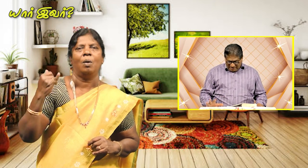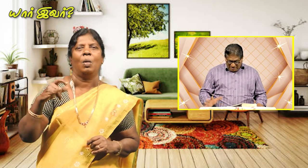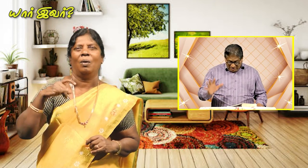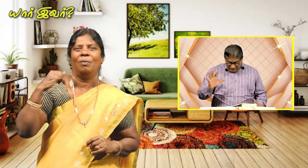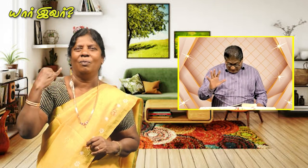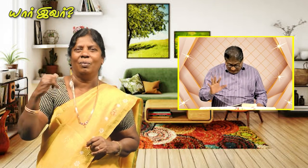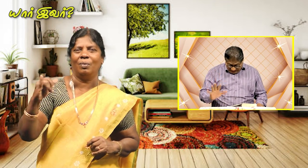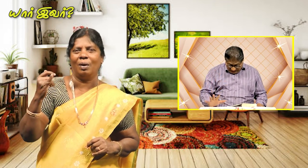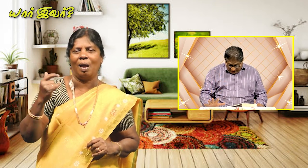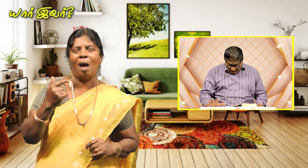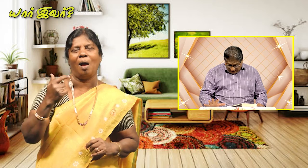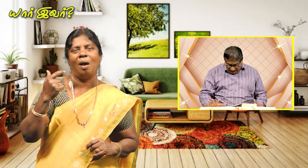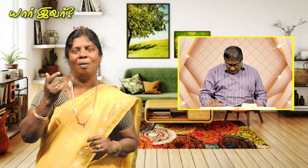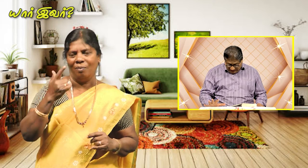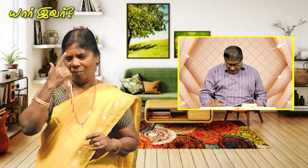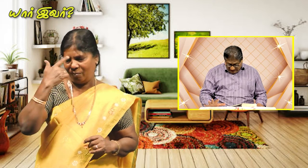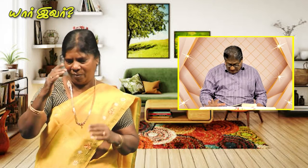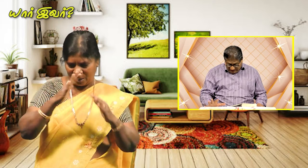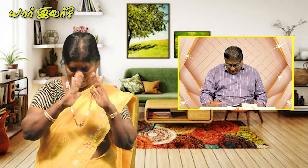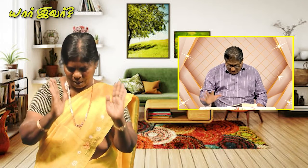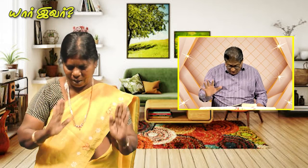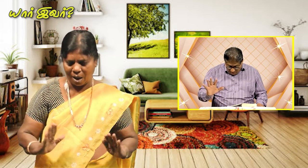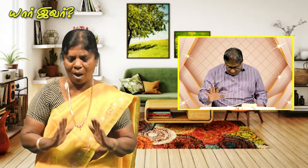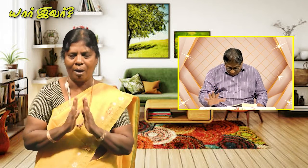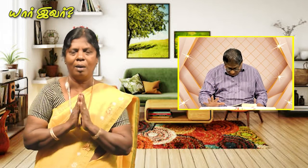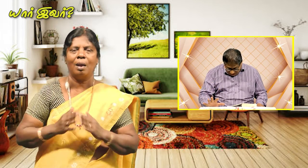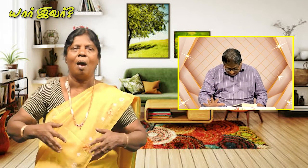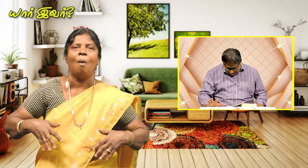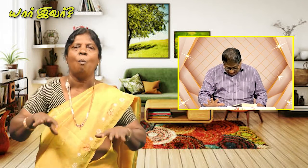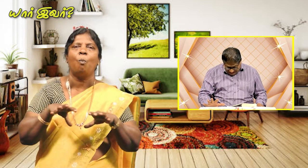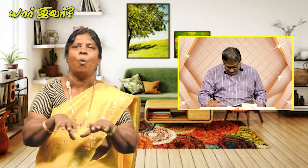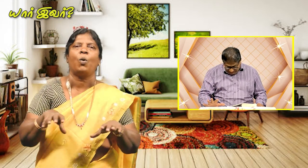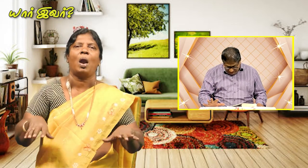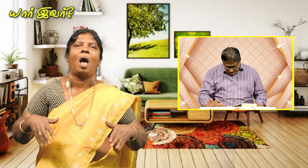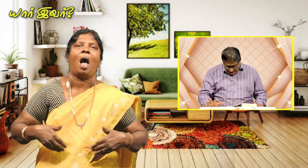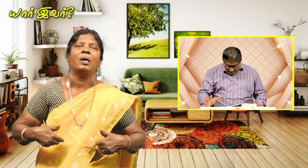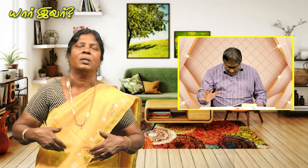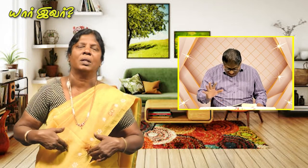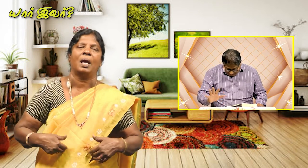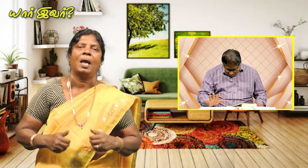துர்இச்சை, விக்கிரக ஆராதனையாகிய பொருளாசை,